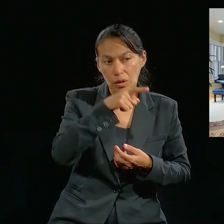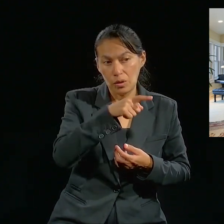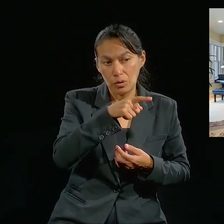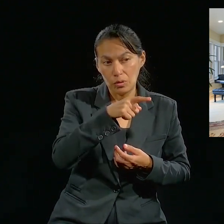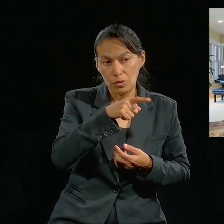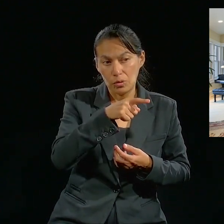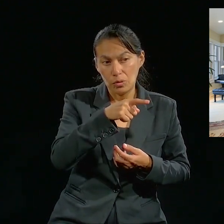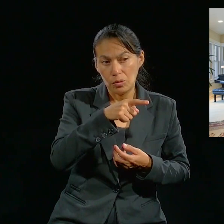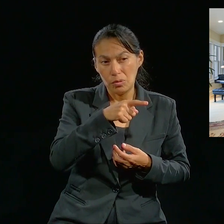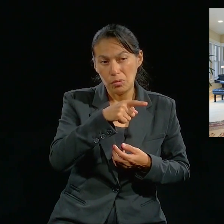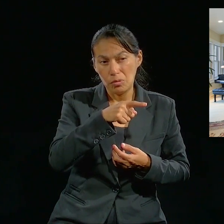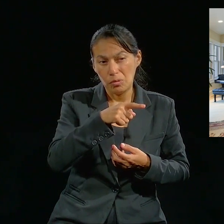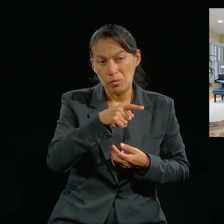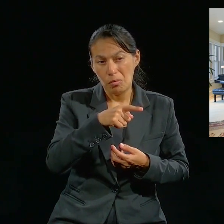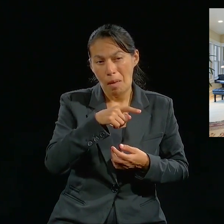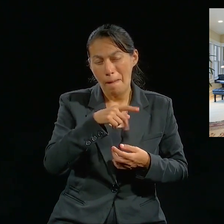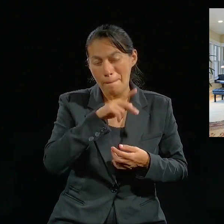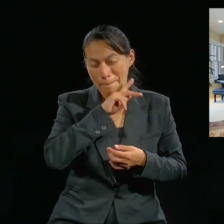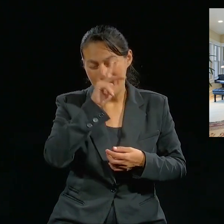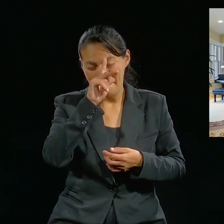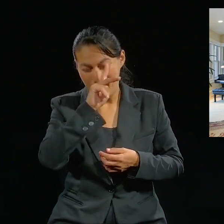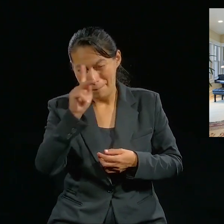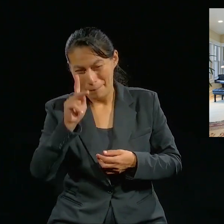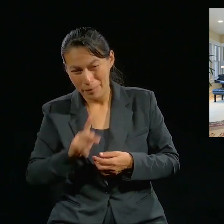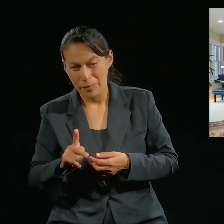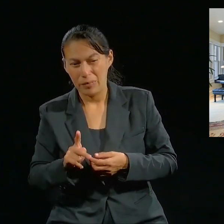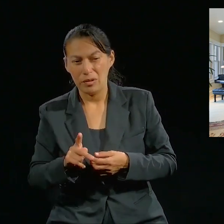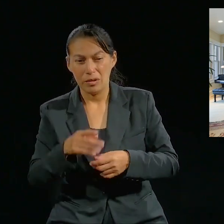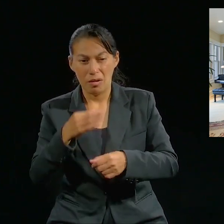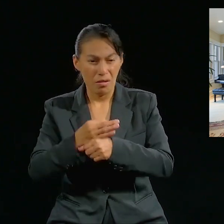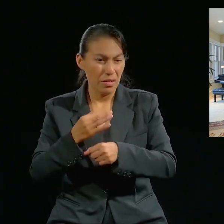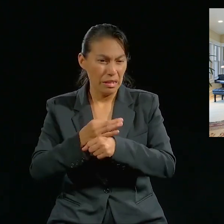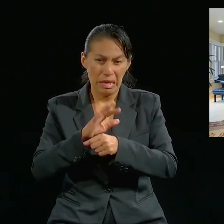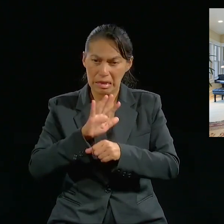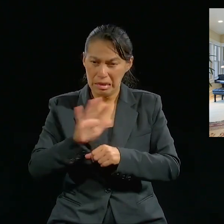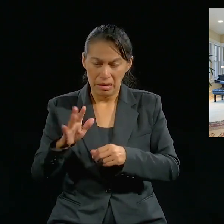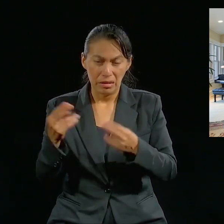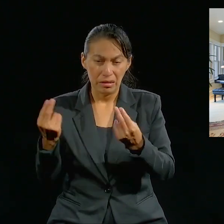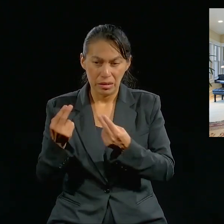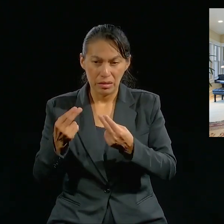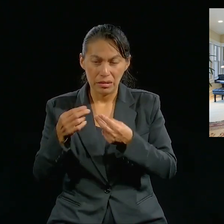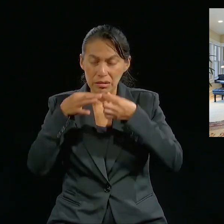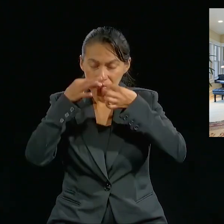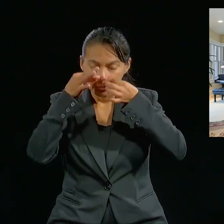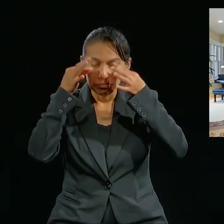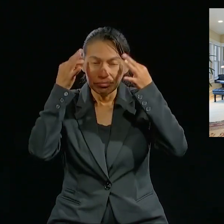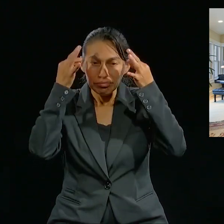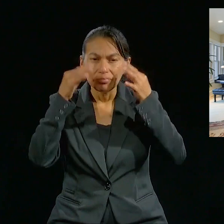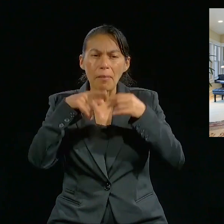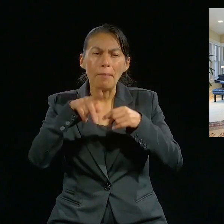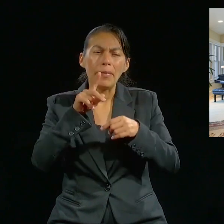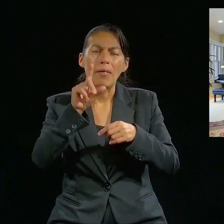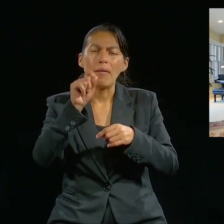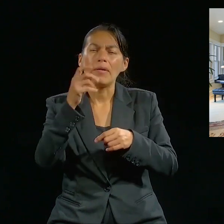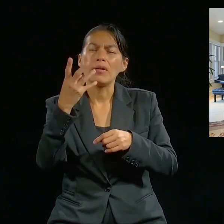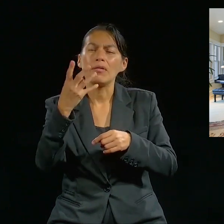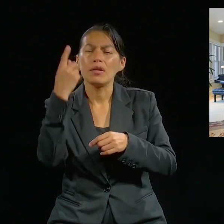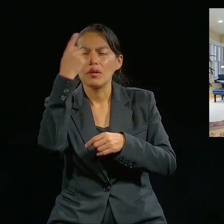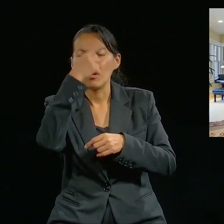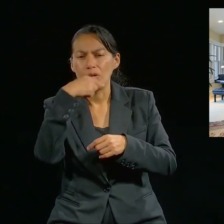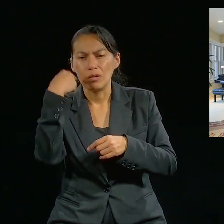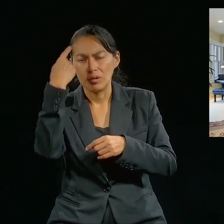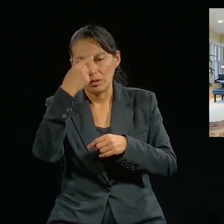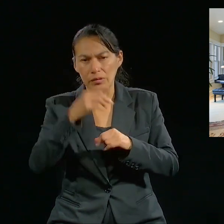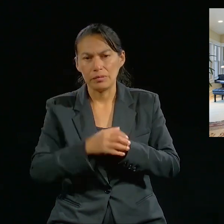si tu estado de salud empieza a deteriorarse porque desde ahora tú ya eres candidata a una intubación pero voy a darte